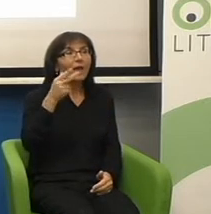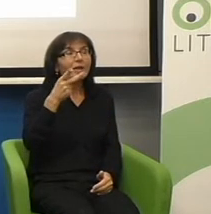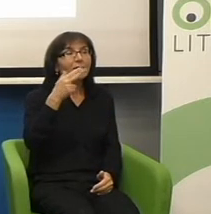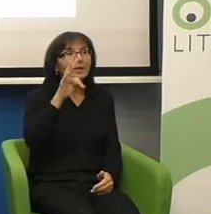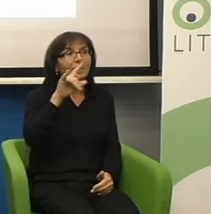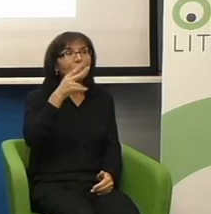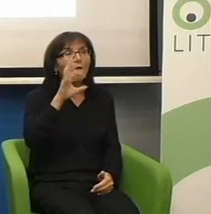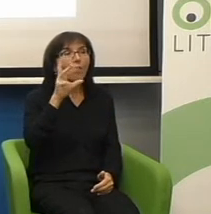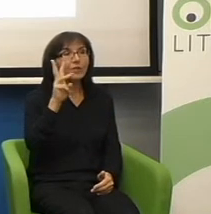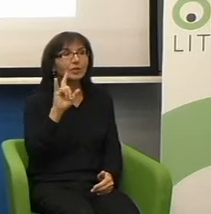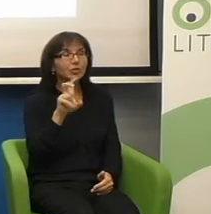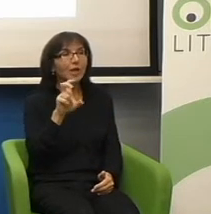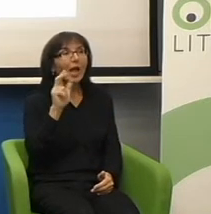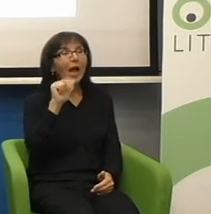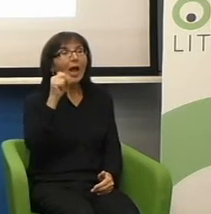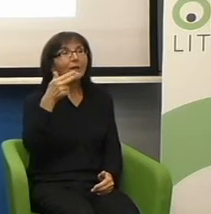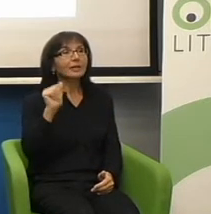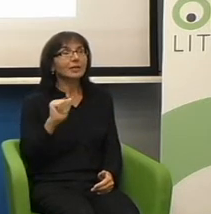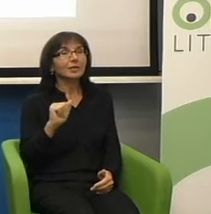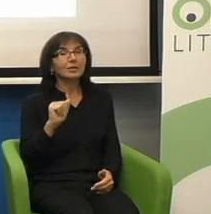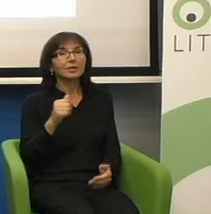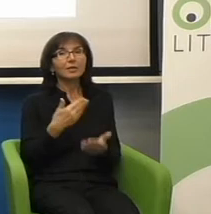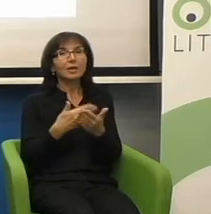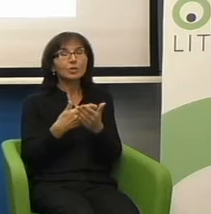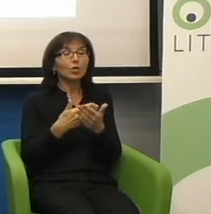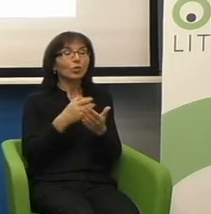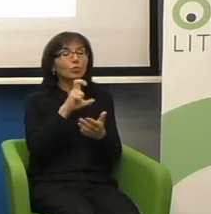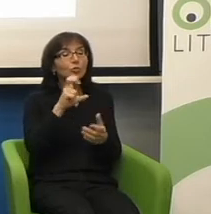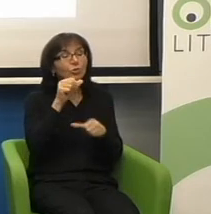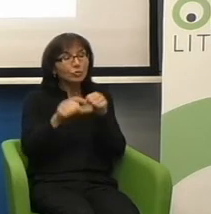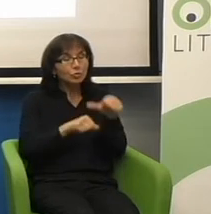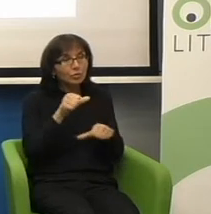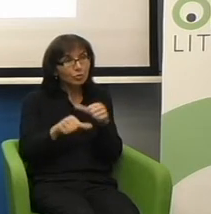stało? Czy pretekstem jest kwestia roku